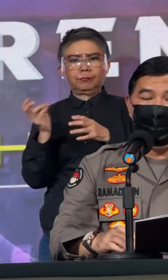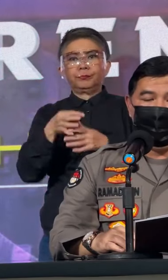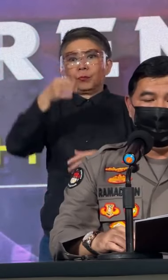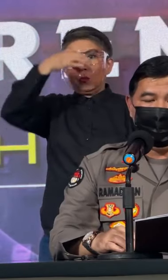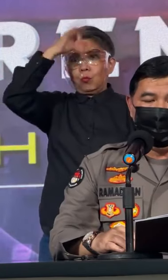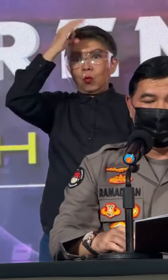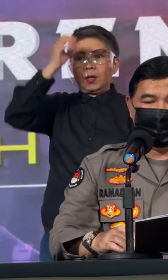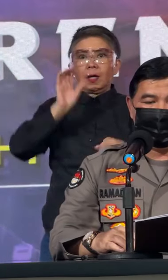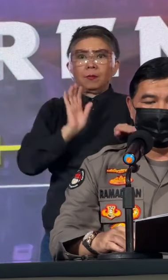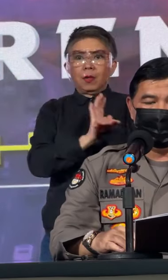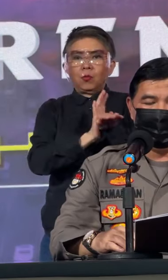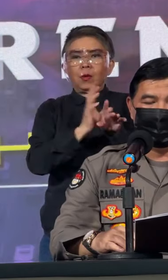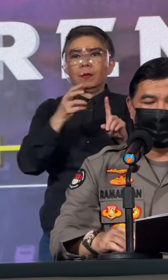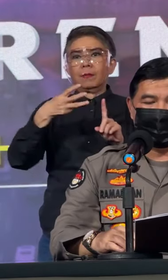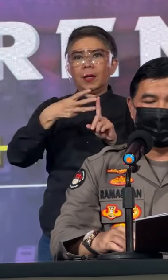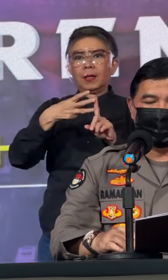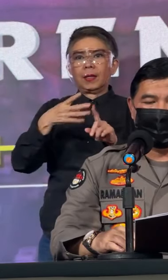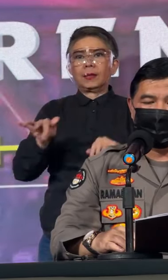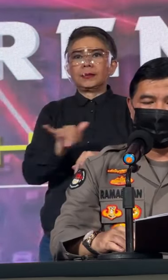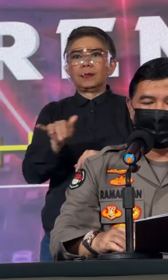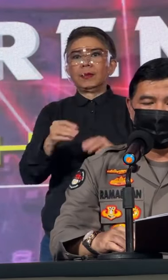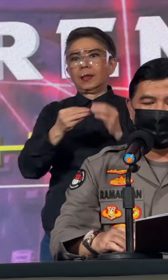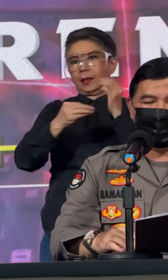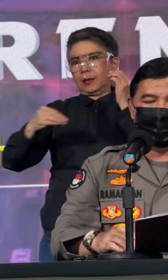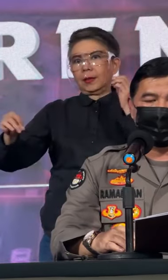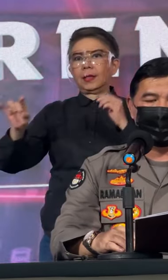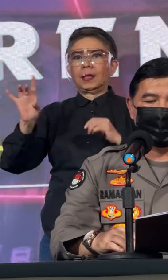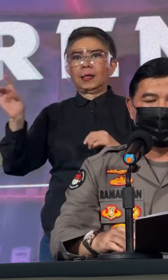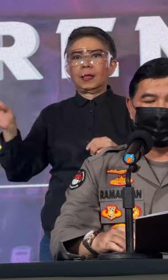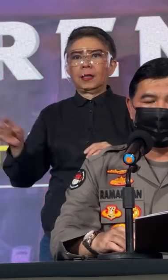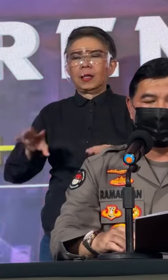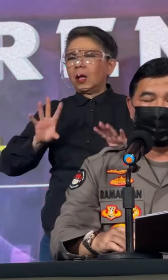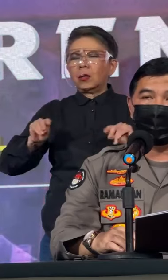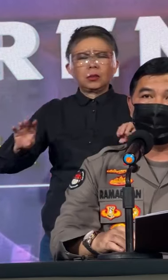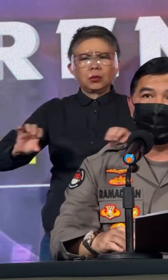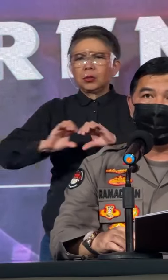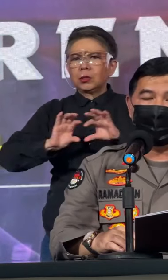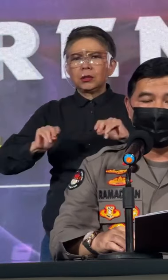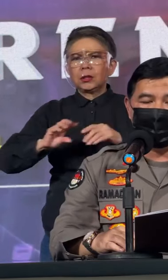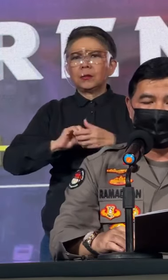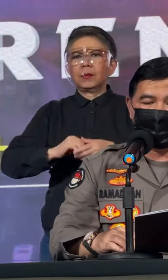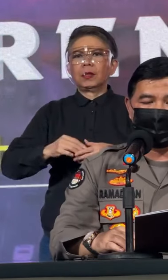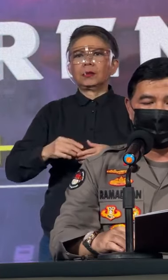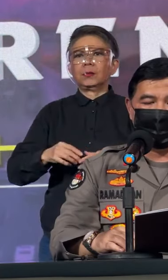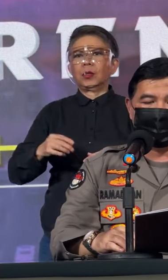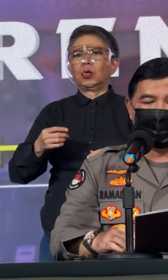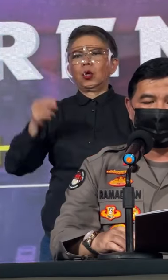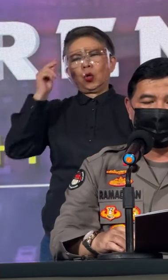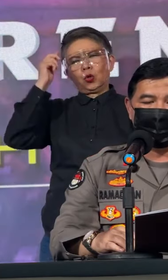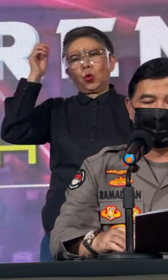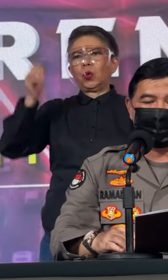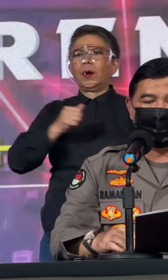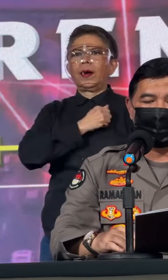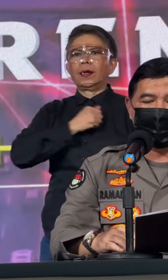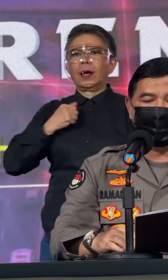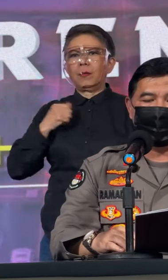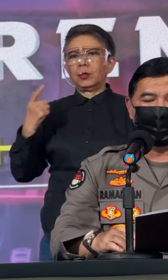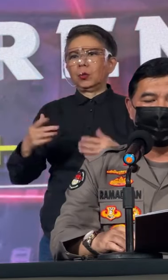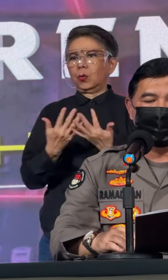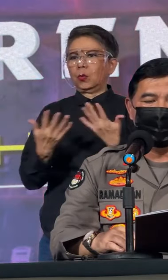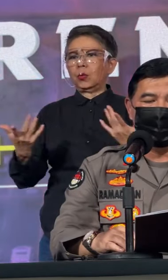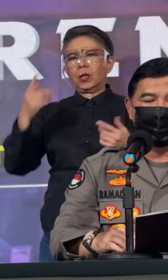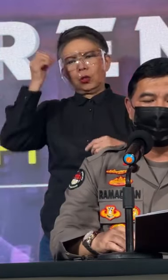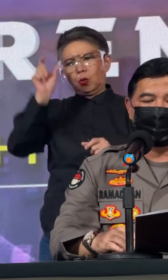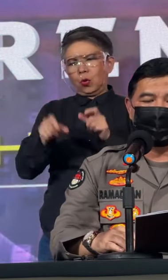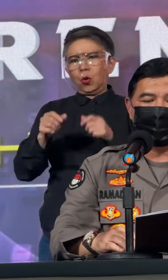Polda Papua Barat beserta jajaran langsung berkoordinasi dengan tokoh agama, tokoh masyarakat, dan tokoh